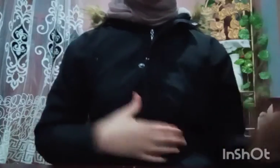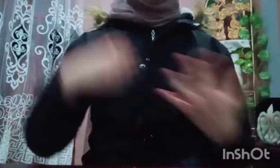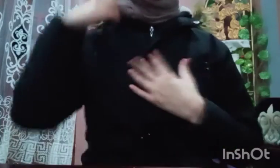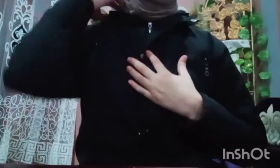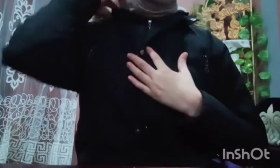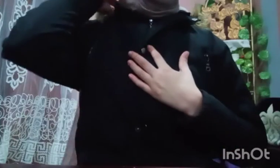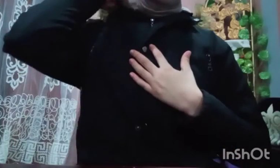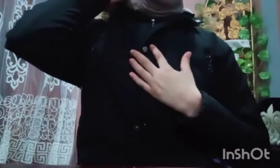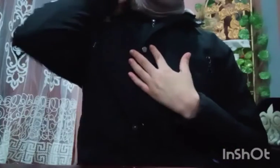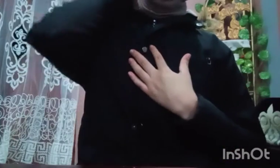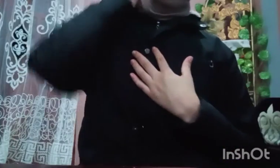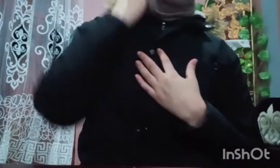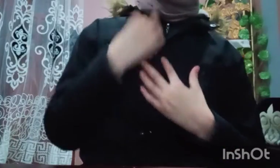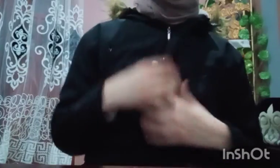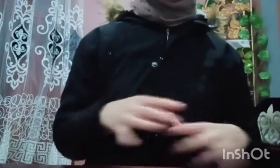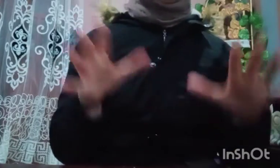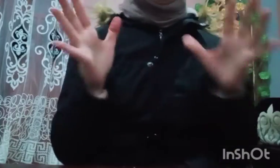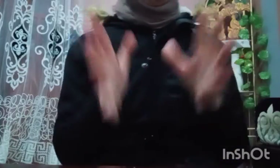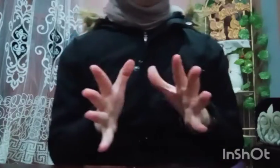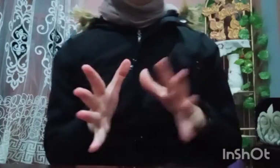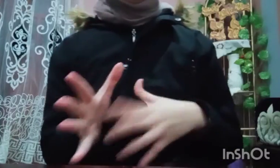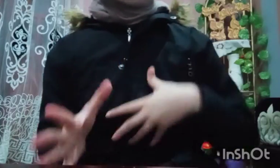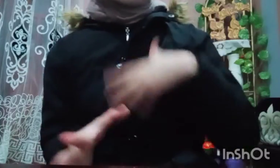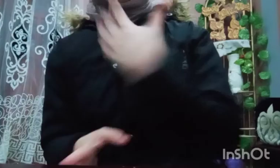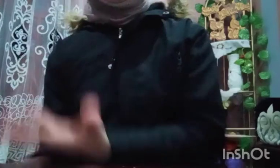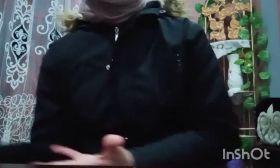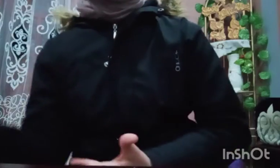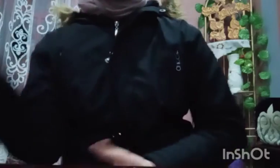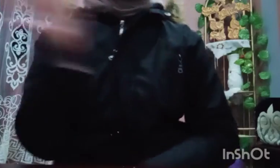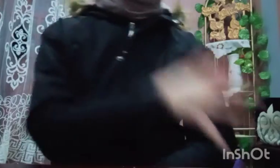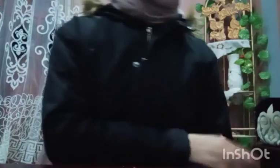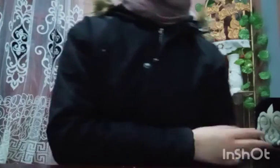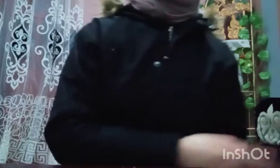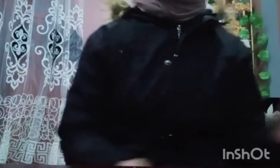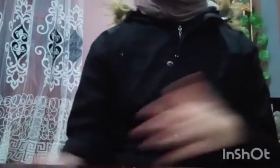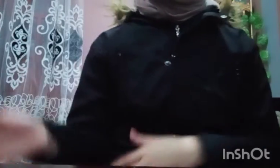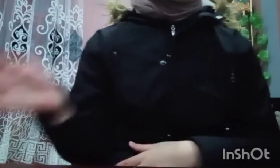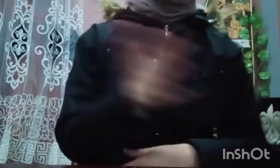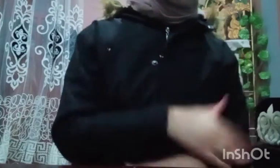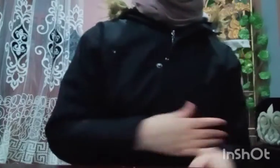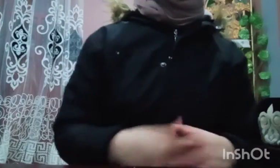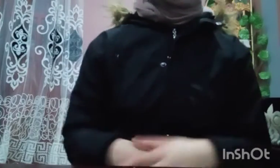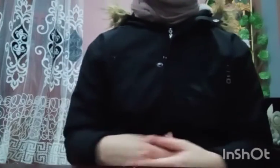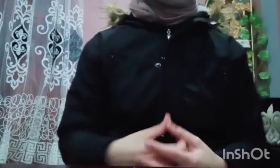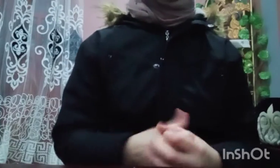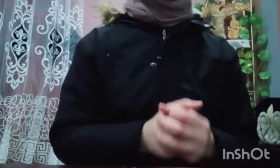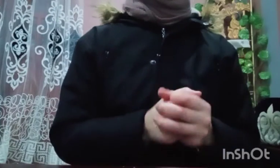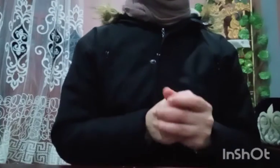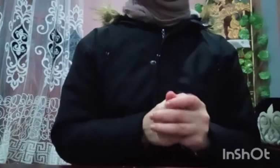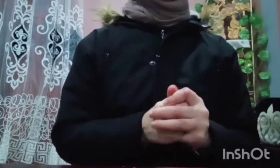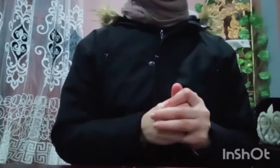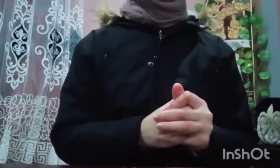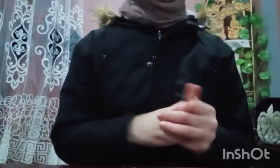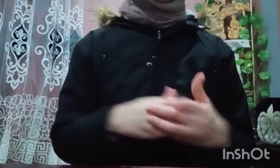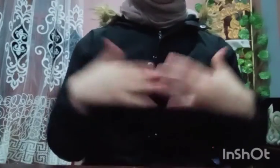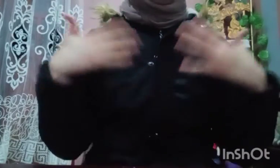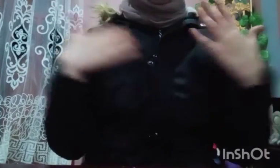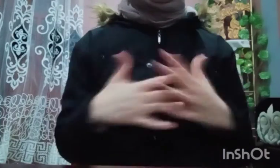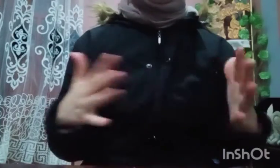نوصلش فهمتوا كيفاش يعني ديما اكتئاب كآبه خوف قلق منا يوم من